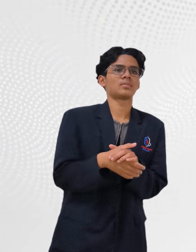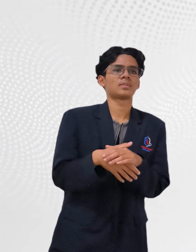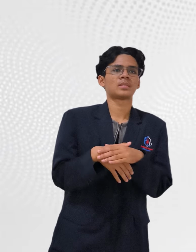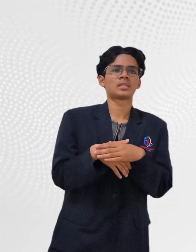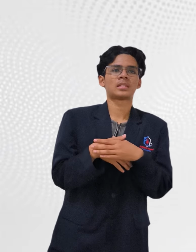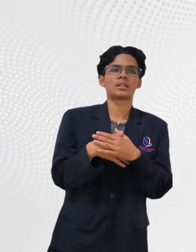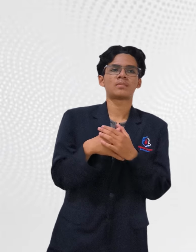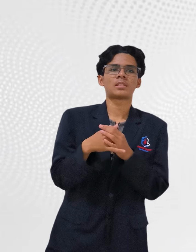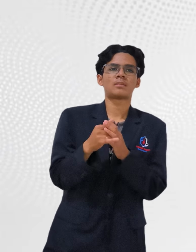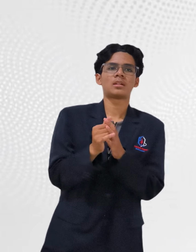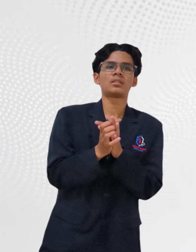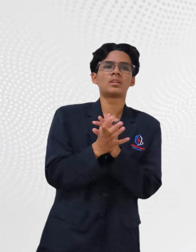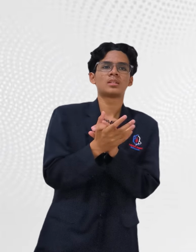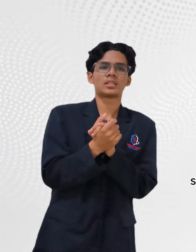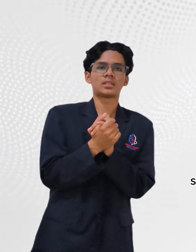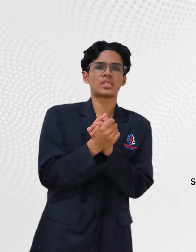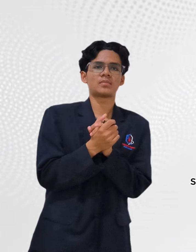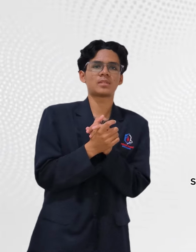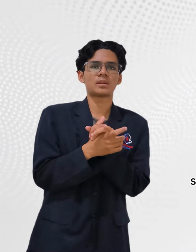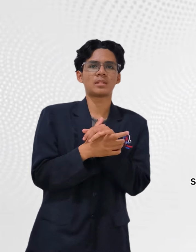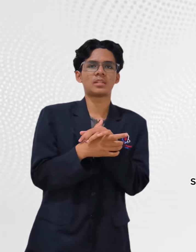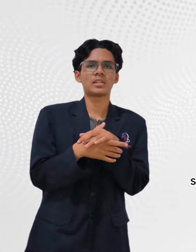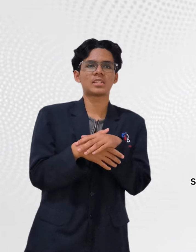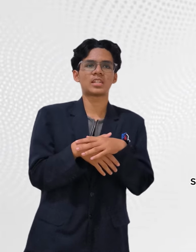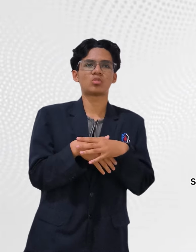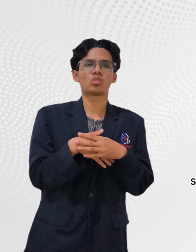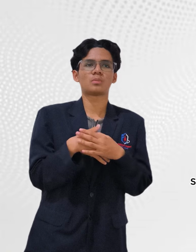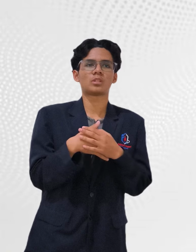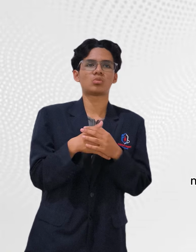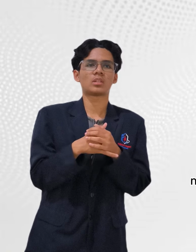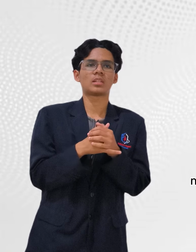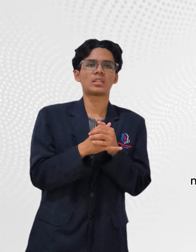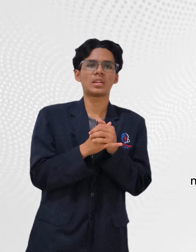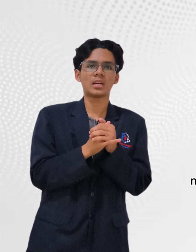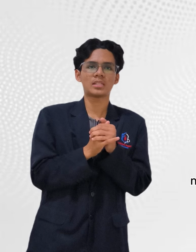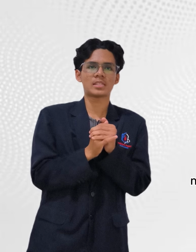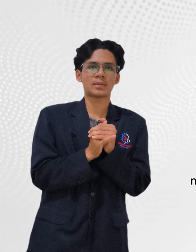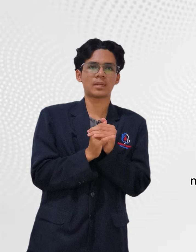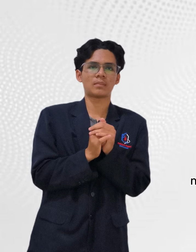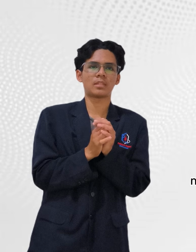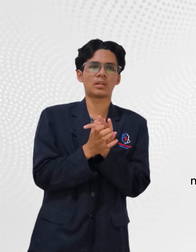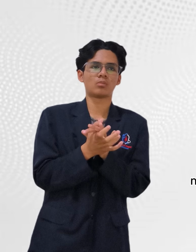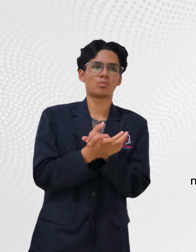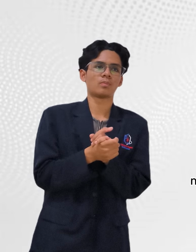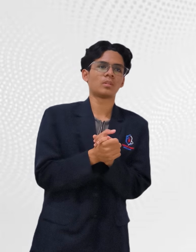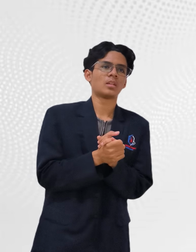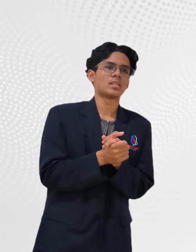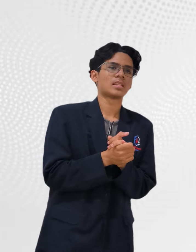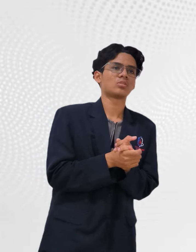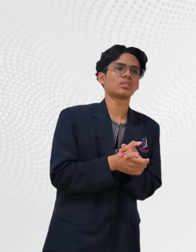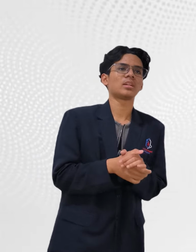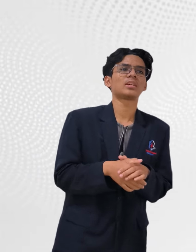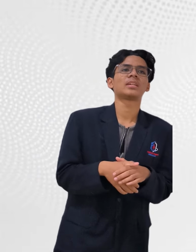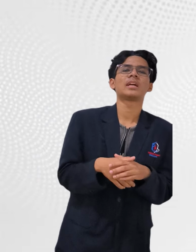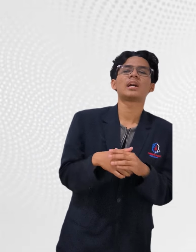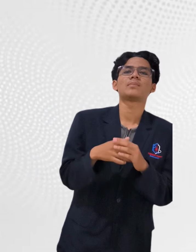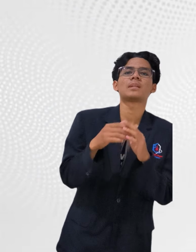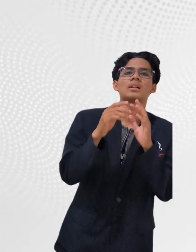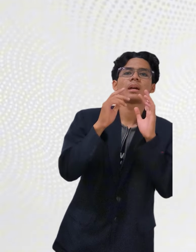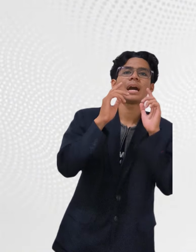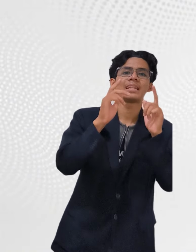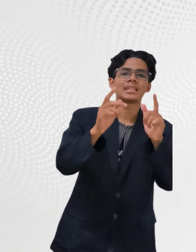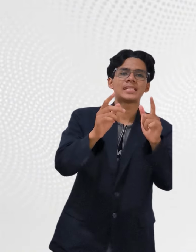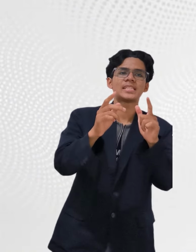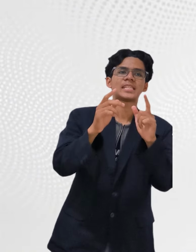Selanjutnya, selesaikan persamaan. Selesaikan sistem persamaan yang dihasilkan untuk menentukan nilai tegangan di setiap elemen dalam loop. Selanjutnya, kita